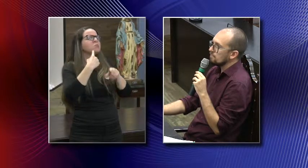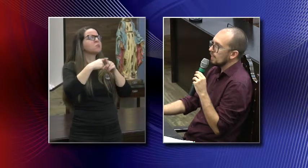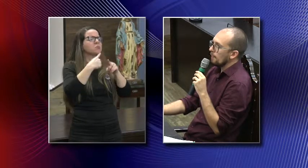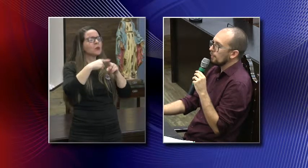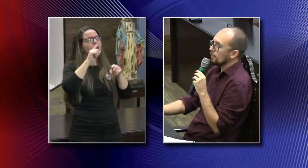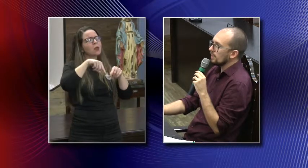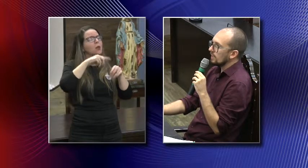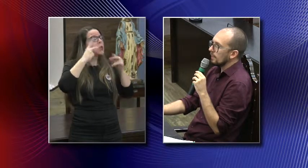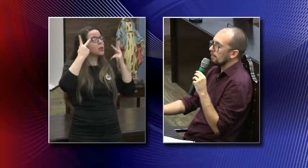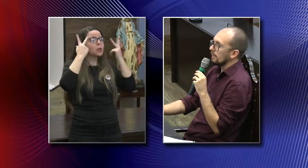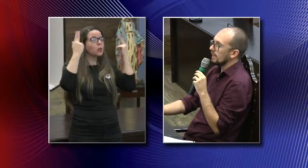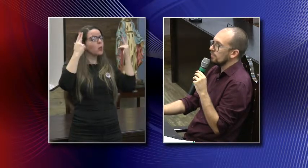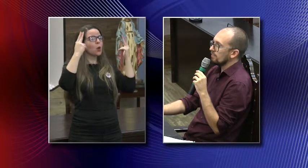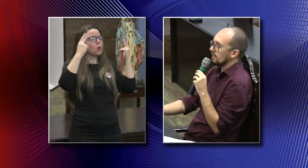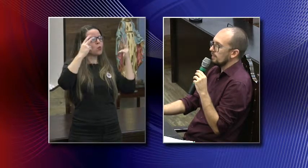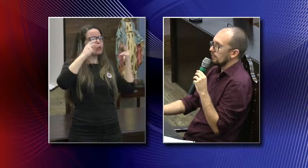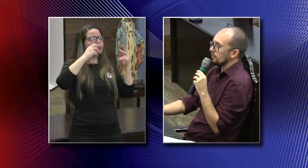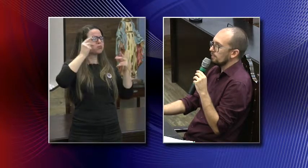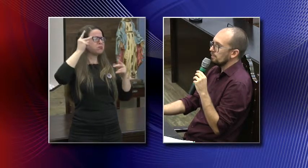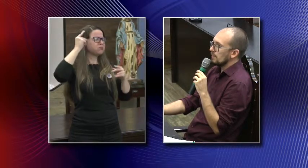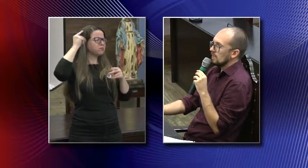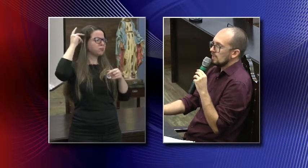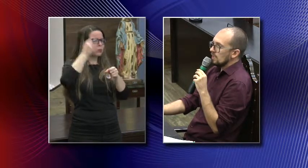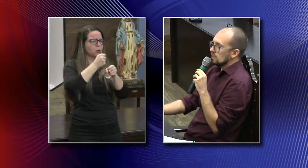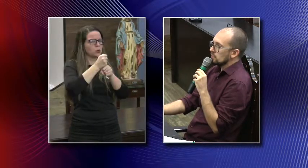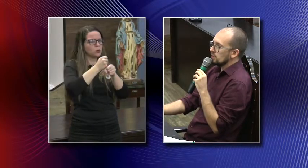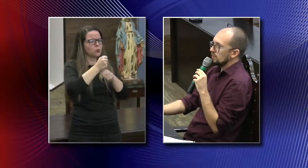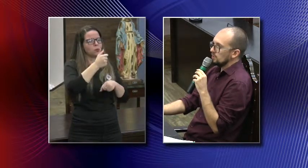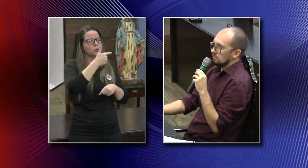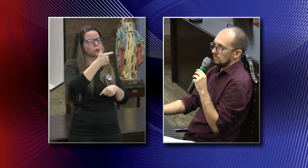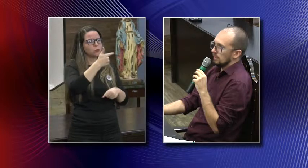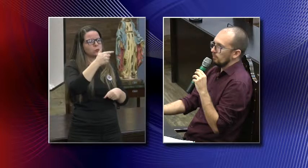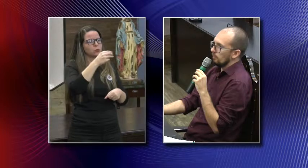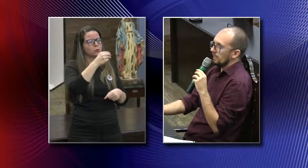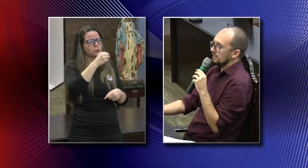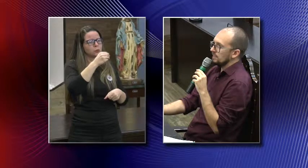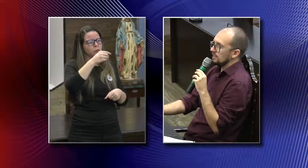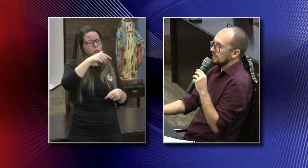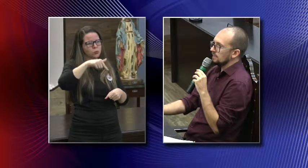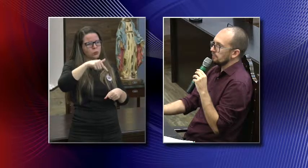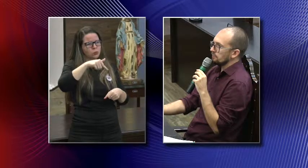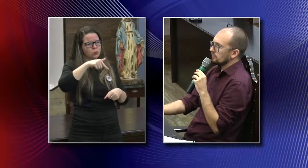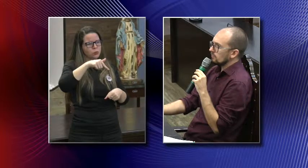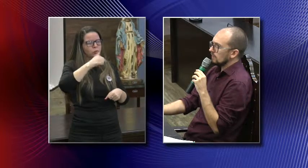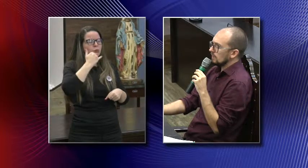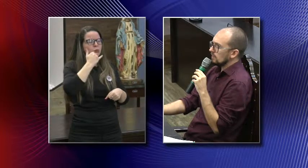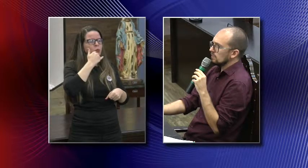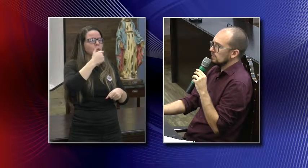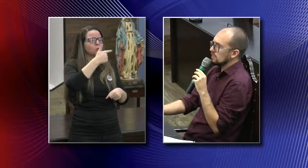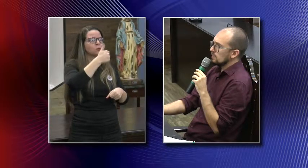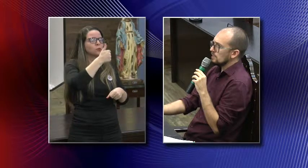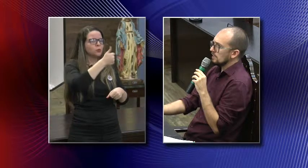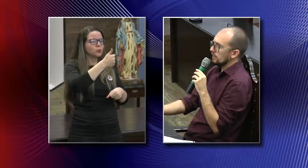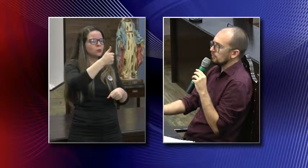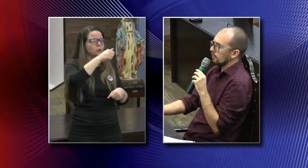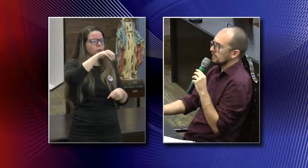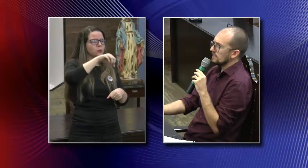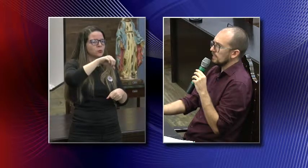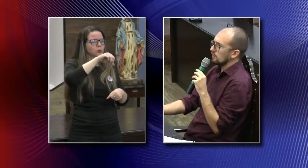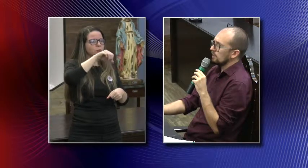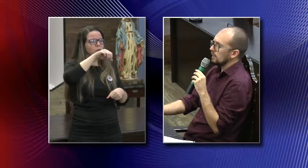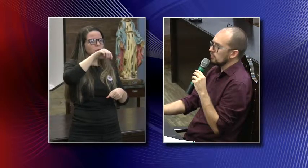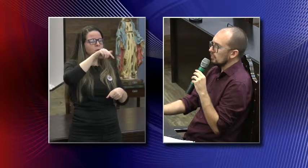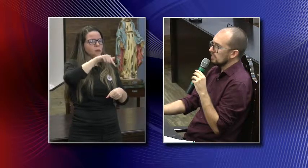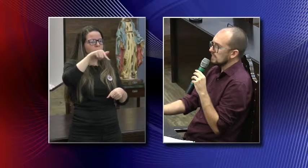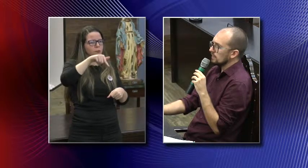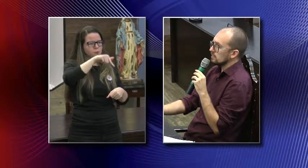surdo-cegueira. Por que branco e vermelho? Surgiu, naturalmente, em 2007, ou melhor